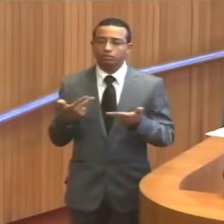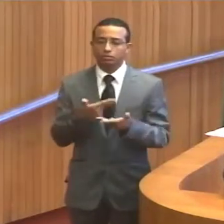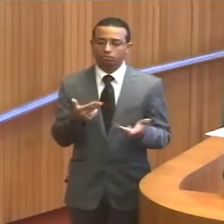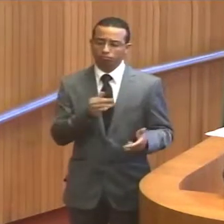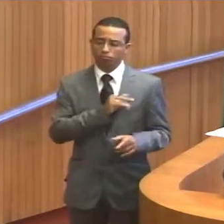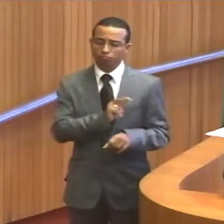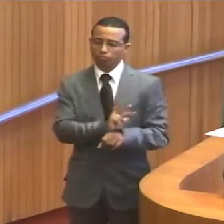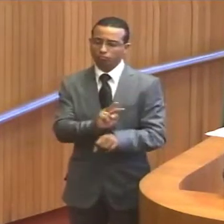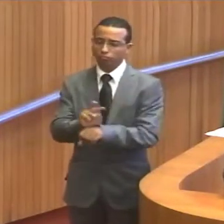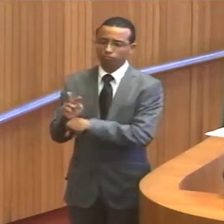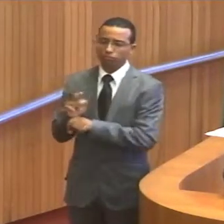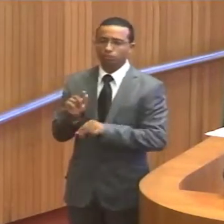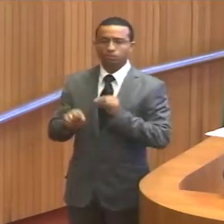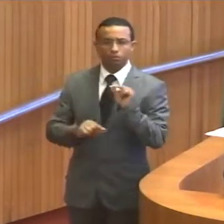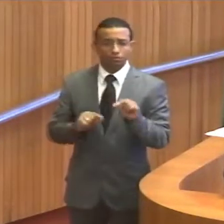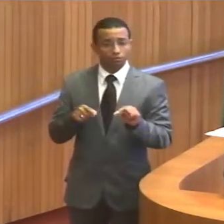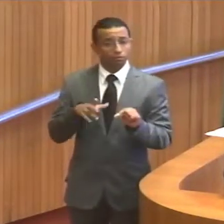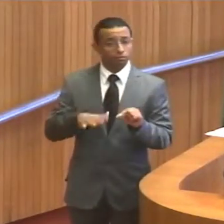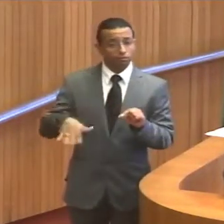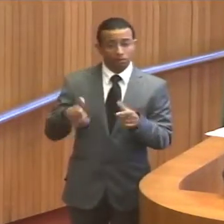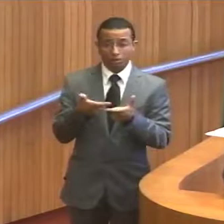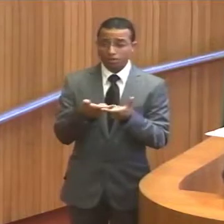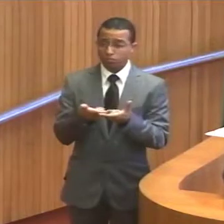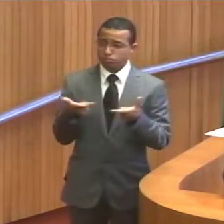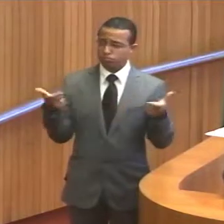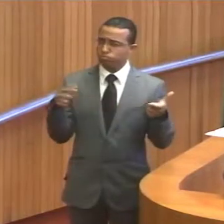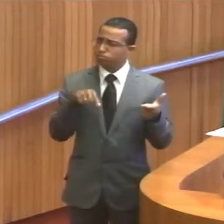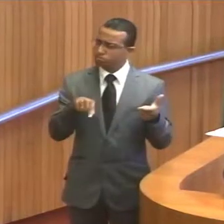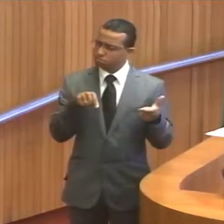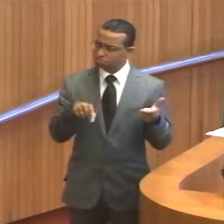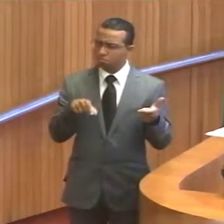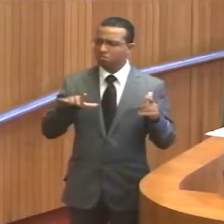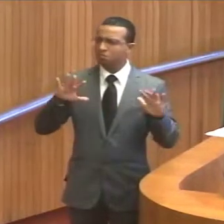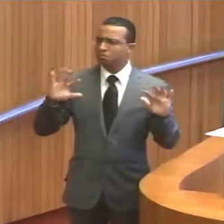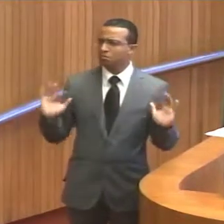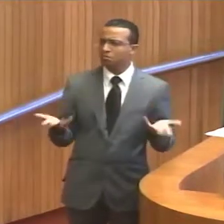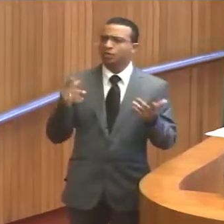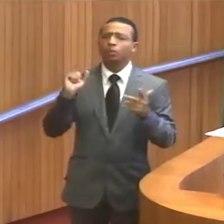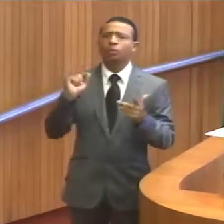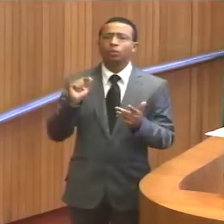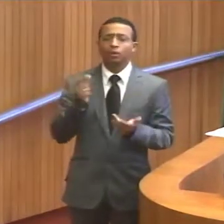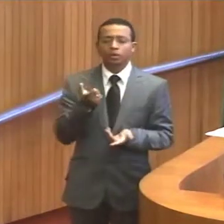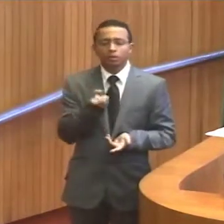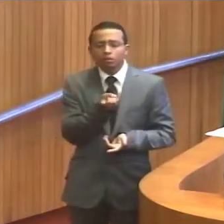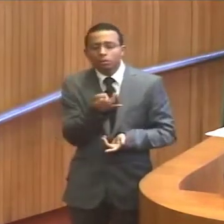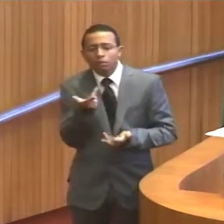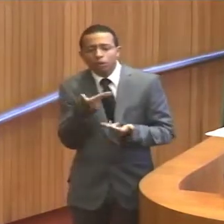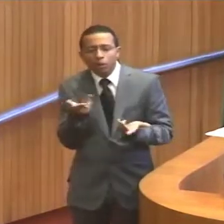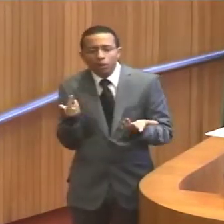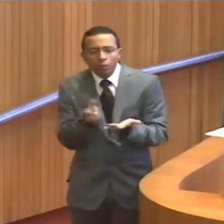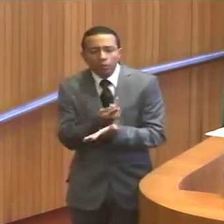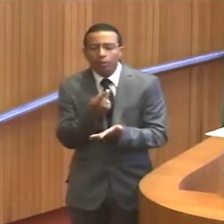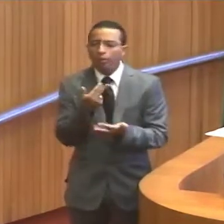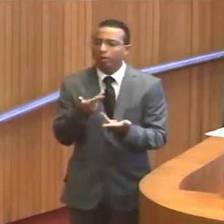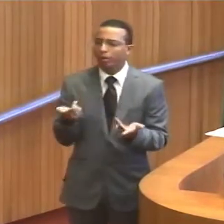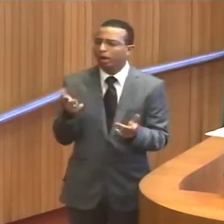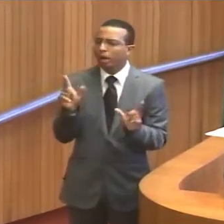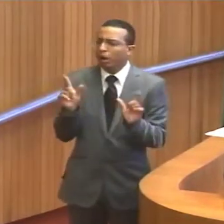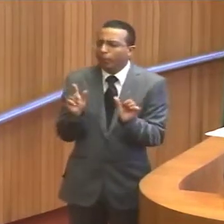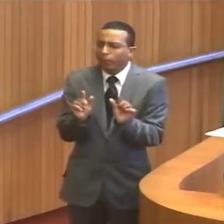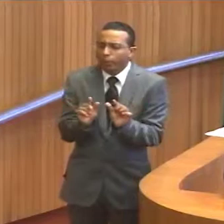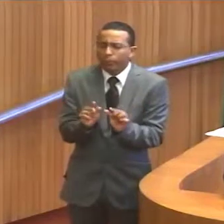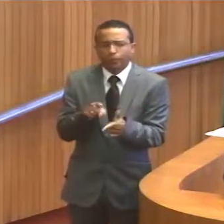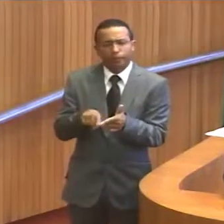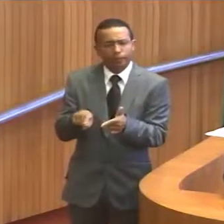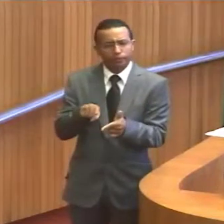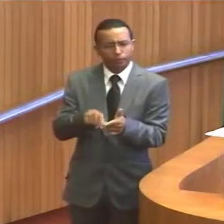que foi um dos maiores festejos que já houve e com o menor número de acidentes, menor número de